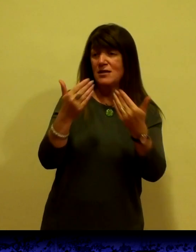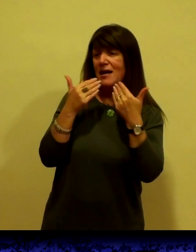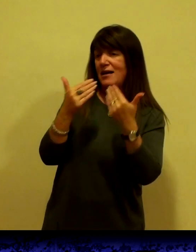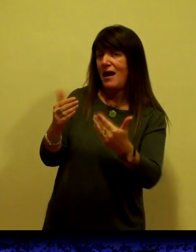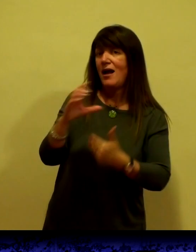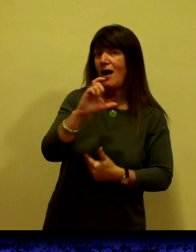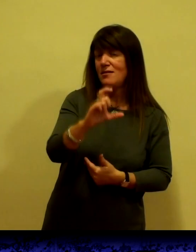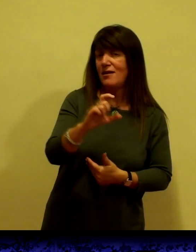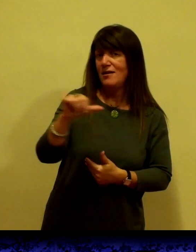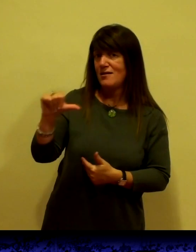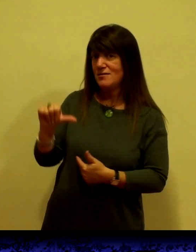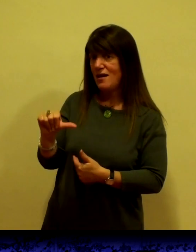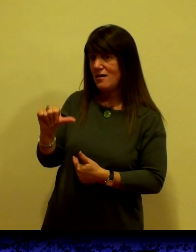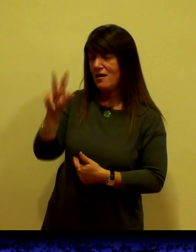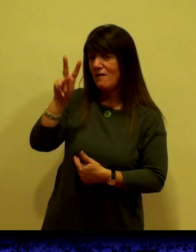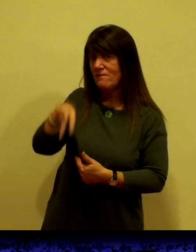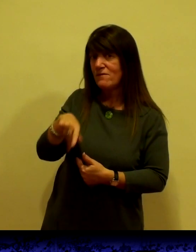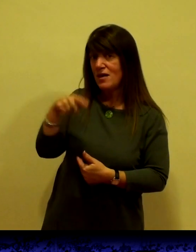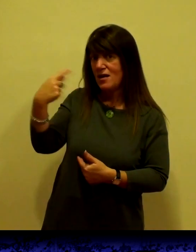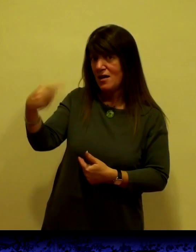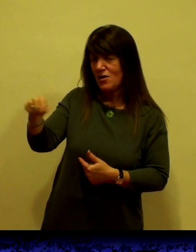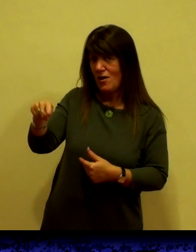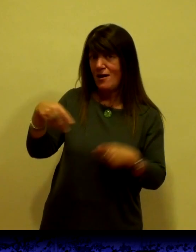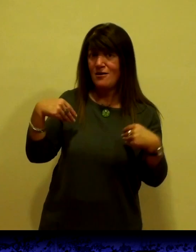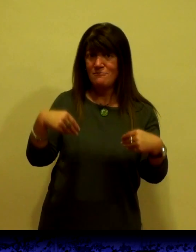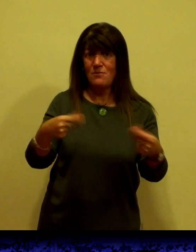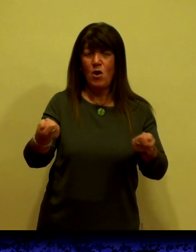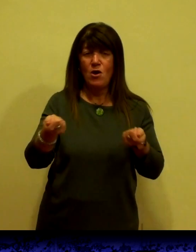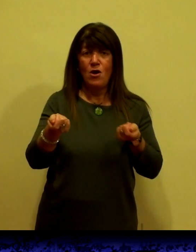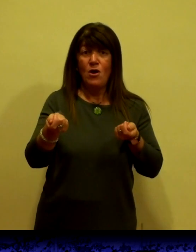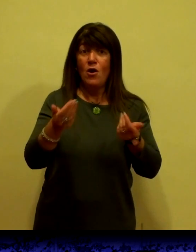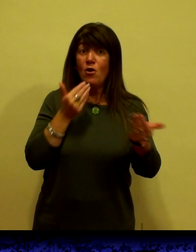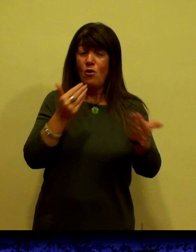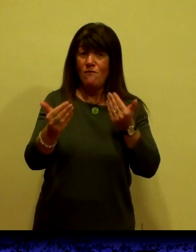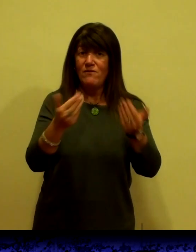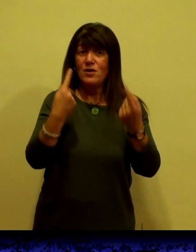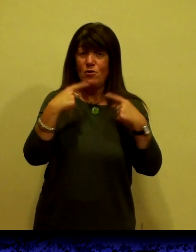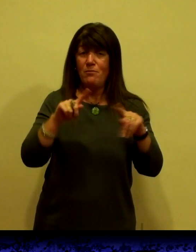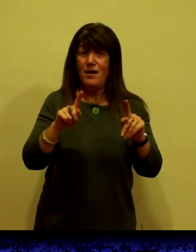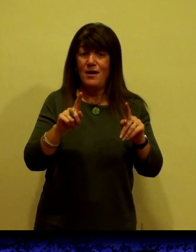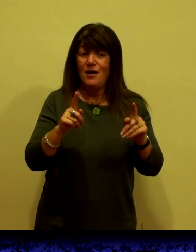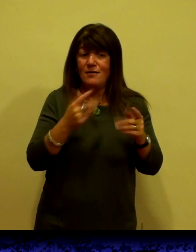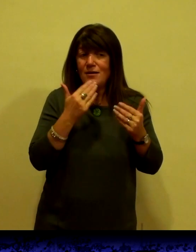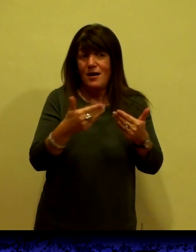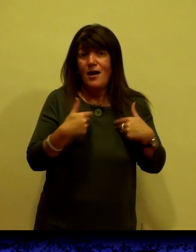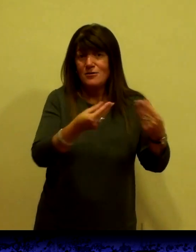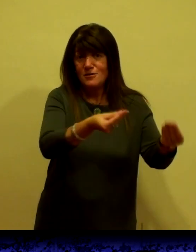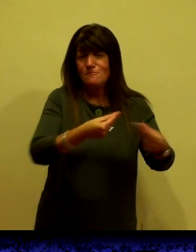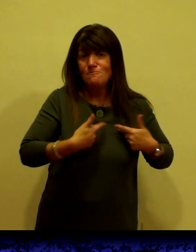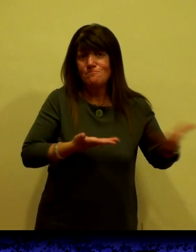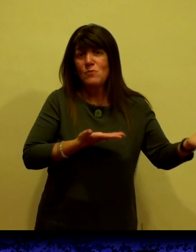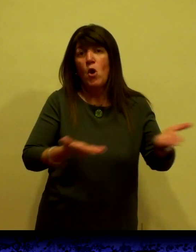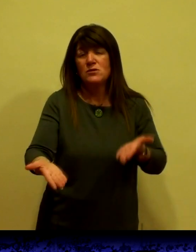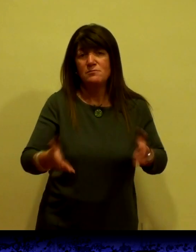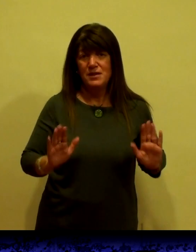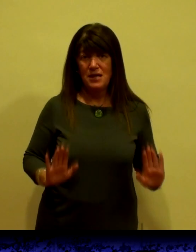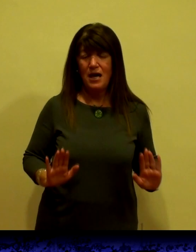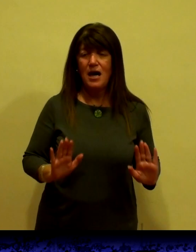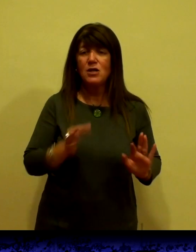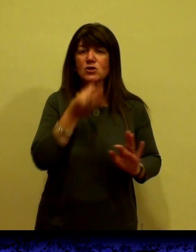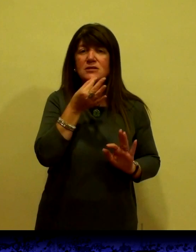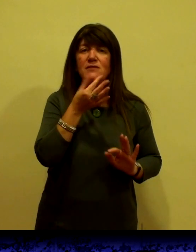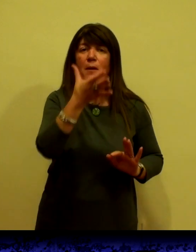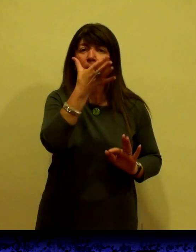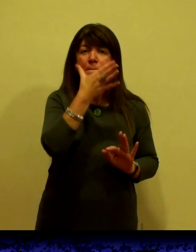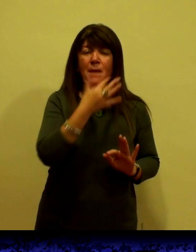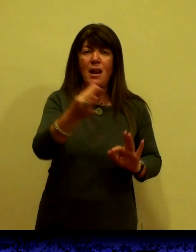caso concluderà poi il convegno per averci insomma ospitato. E quindi bellezza e